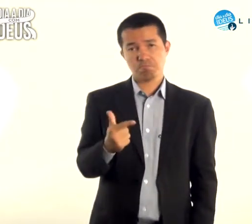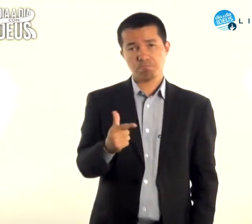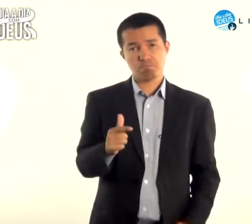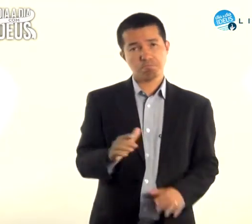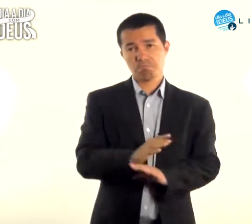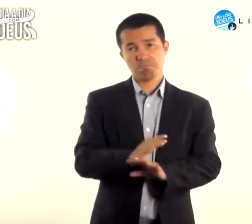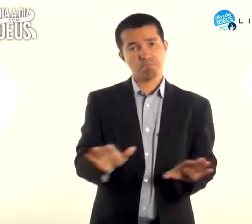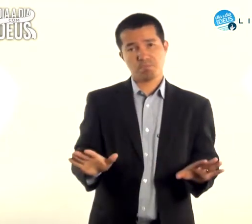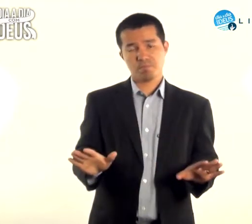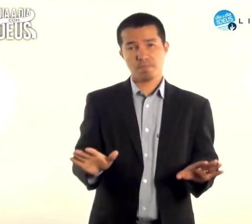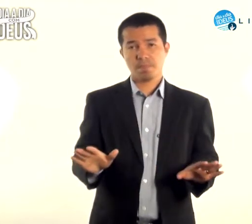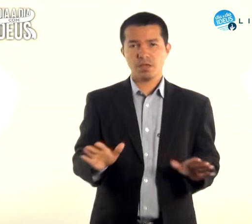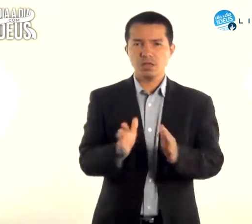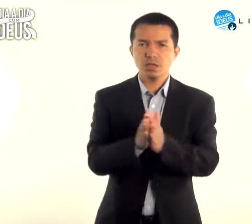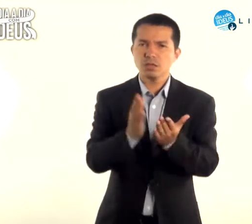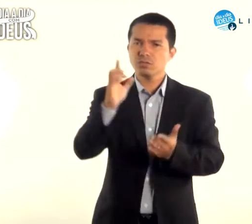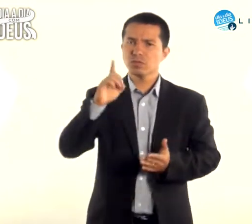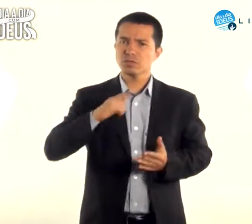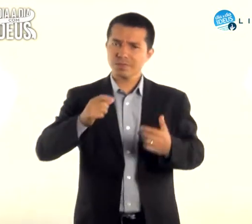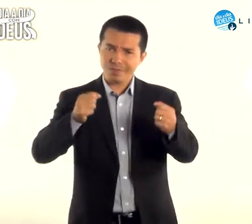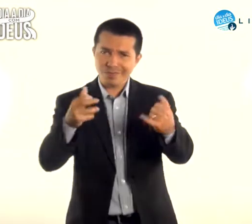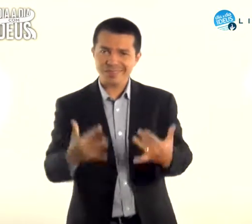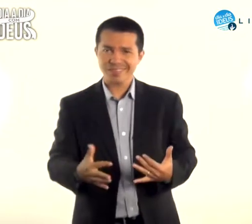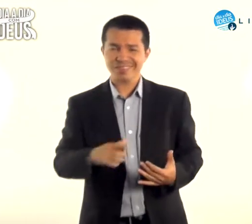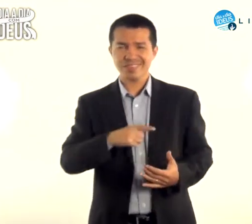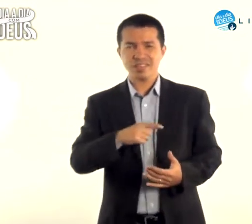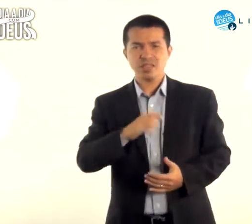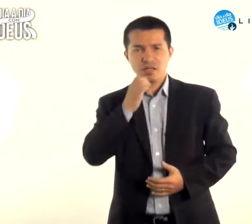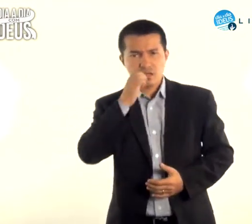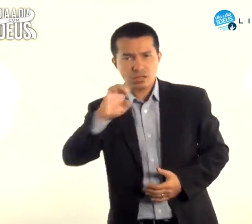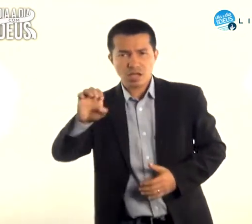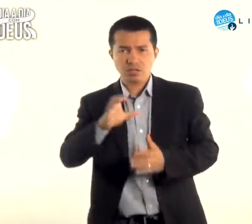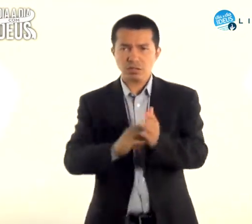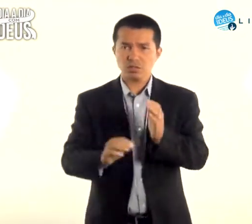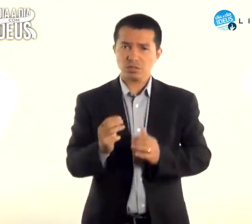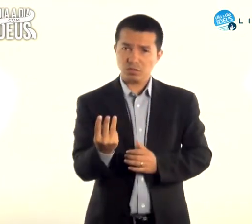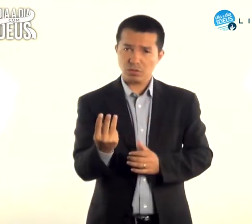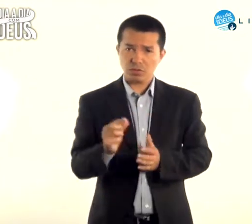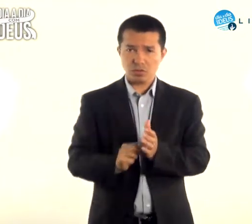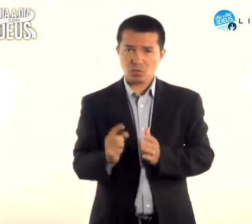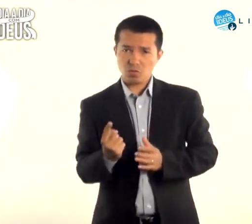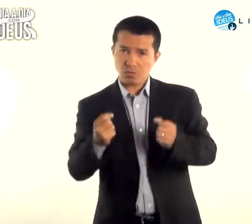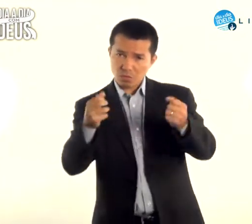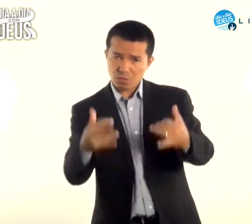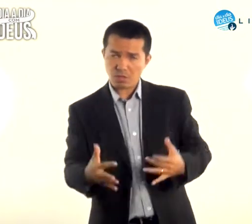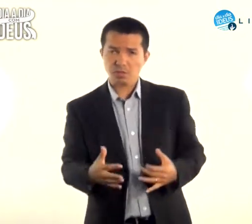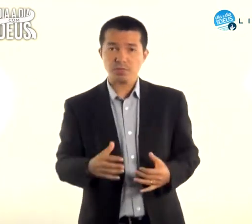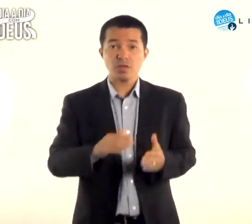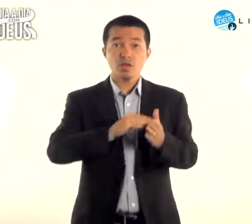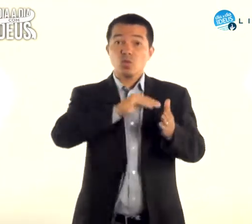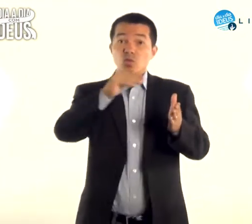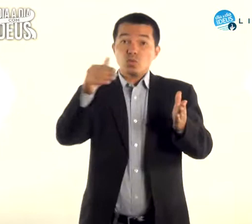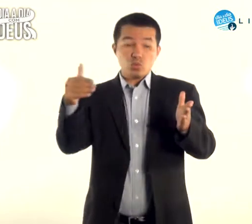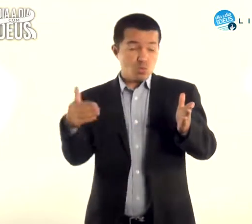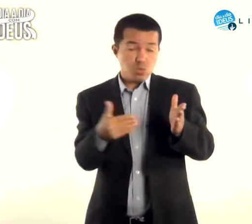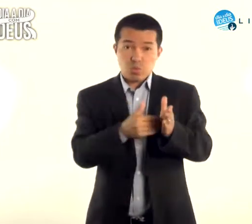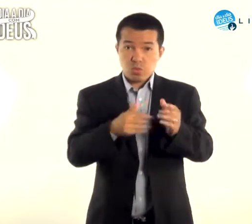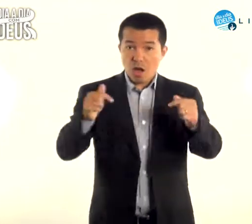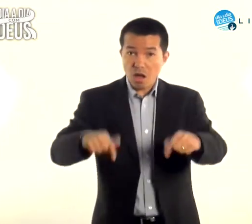diferentes maneiras. Eclesiastes, esse mesmo livro, capítulo 3, versículo 1, diz assim: tudo nesse mundo tem o seu